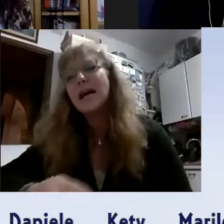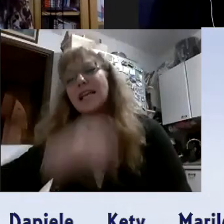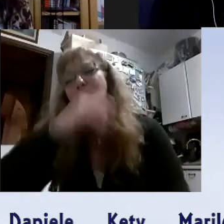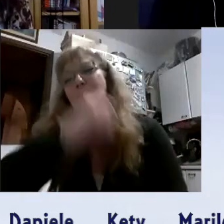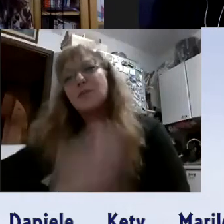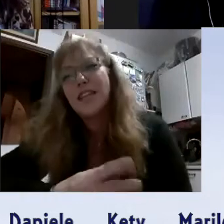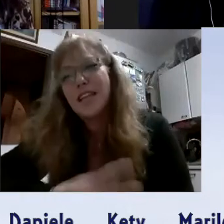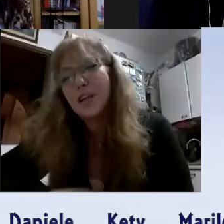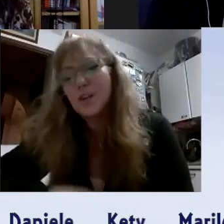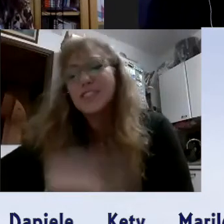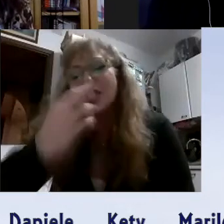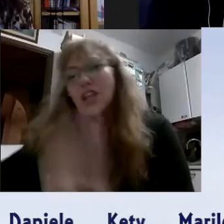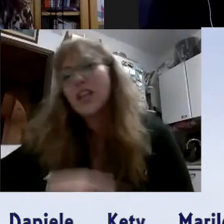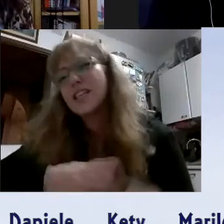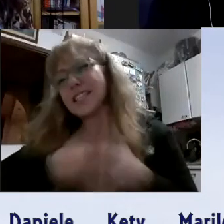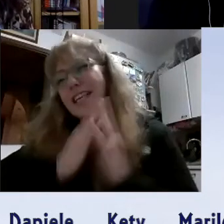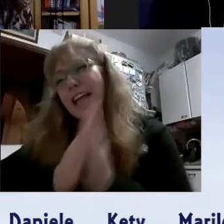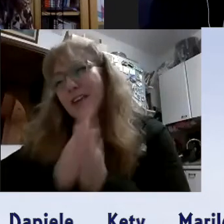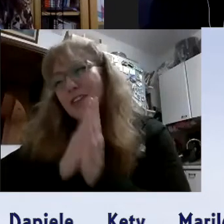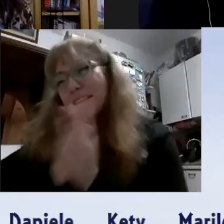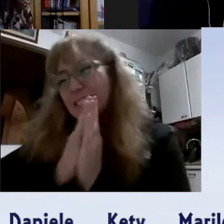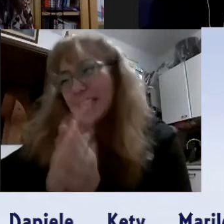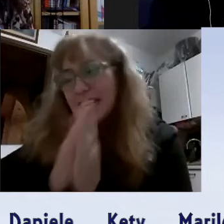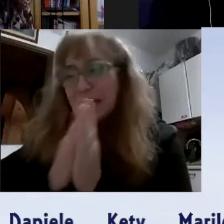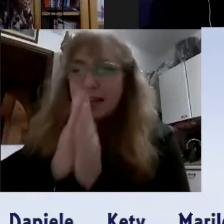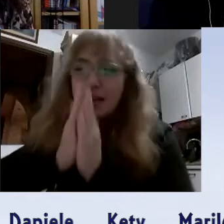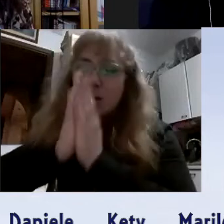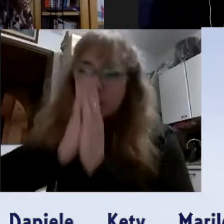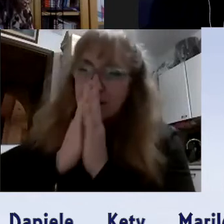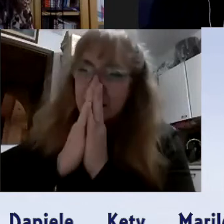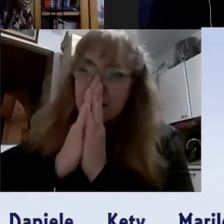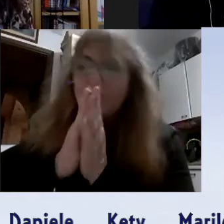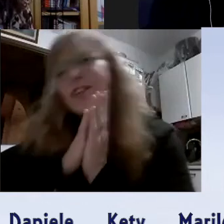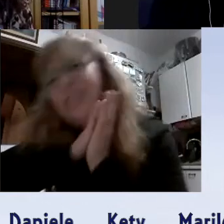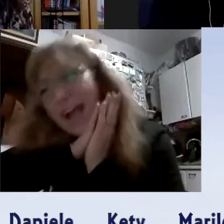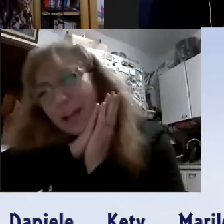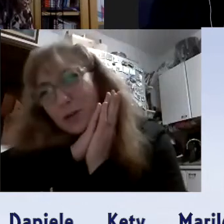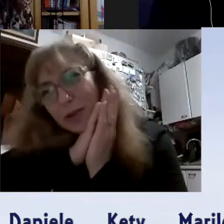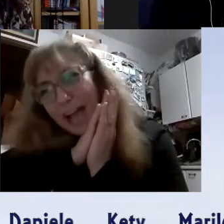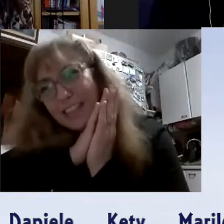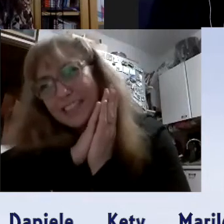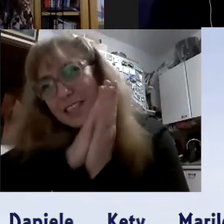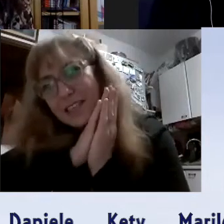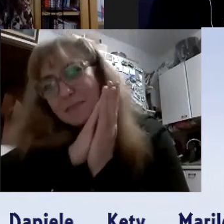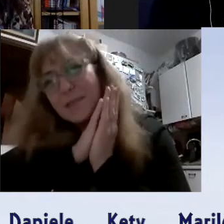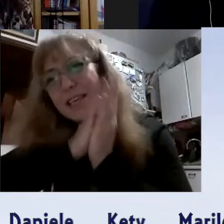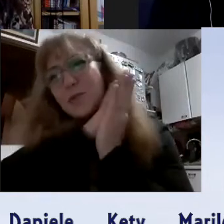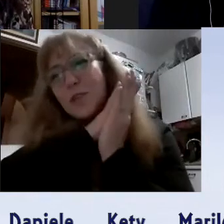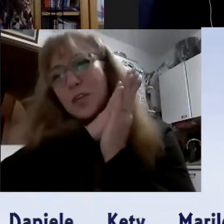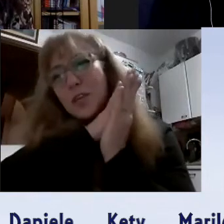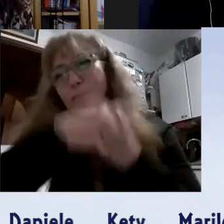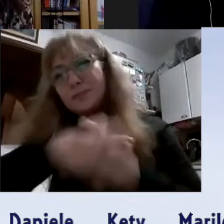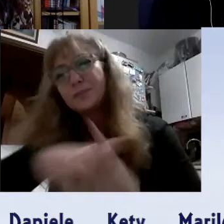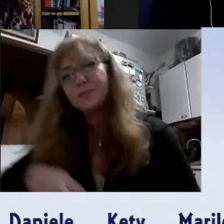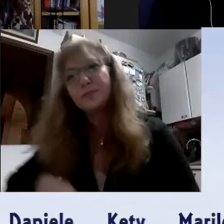Ma adesso, poverini, questa storia di ste cavolo di mascherine, ma che, come, che difficoltà hanno, poracci, mi sì, chiedo